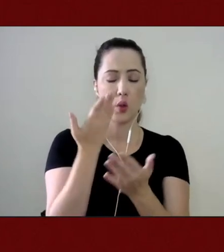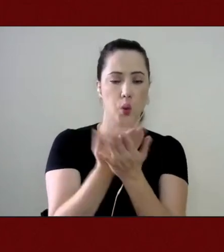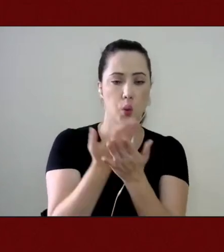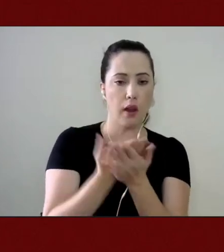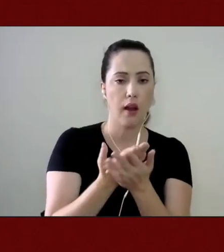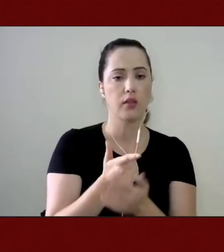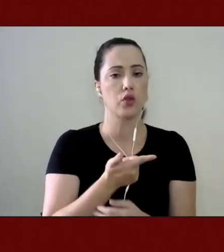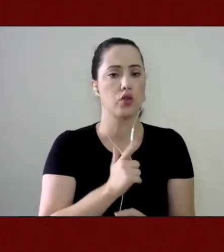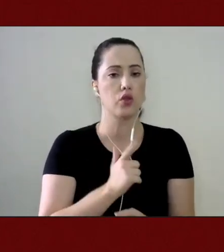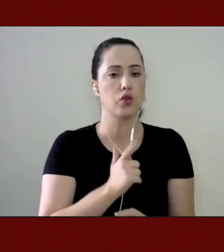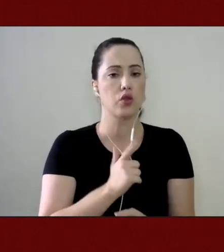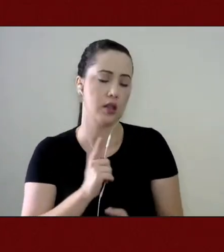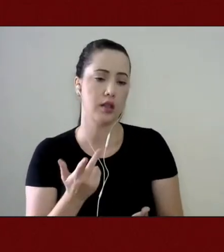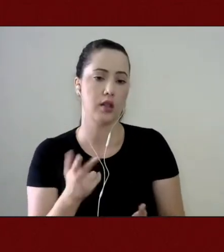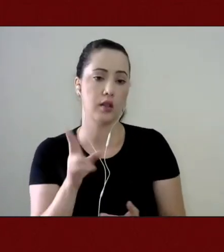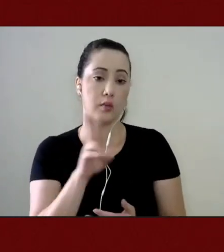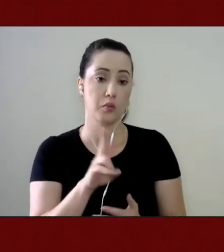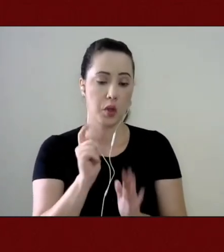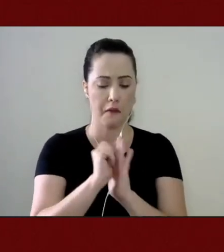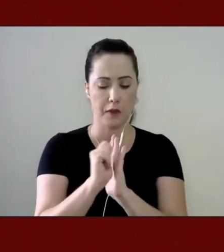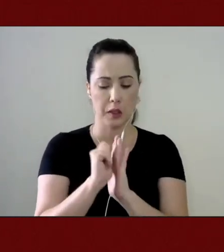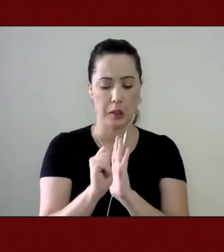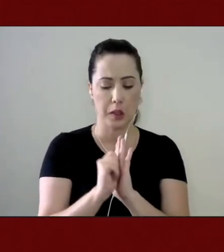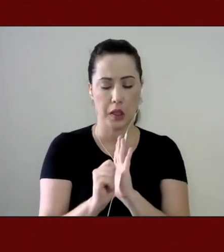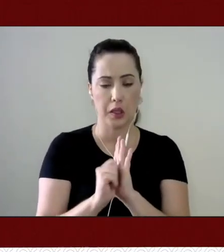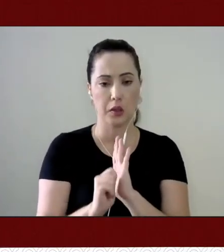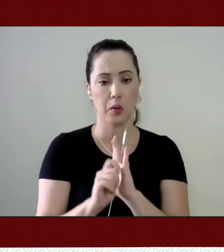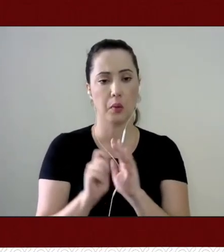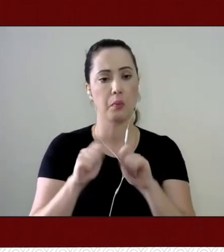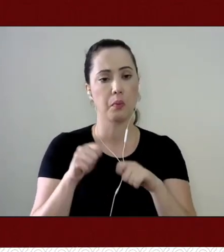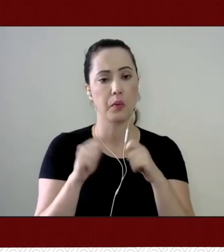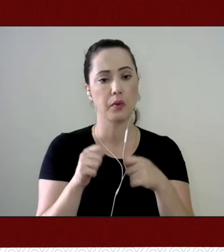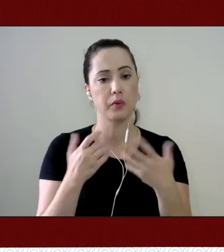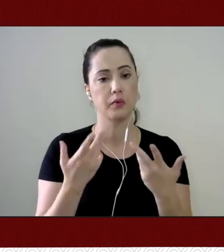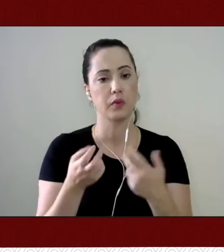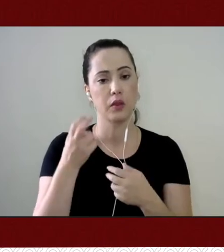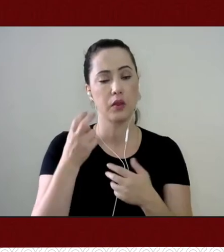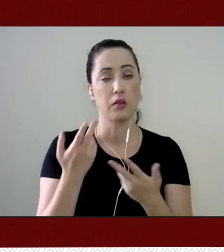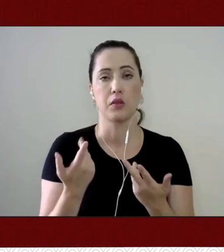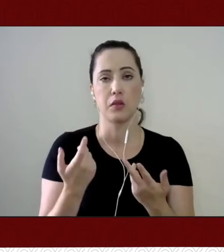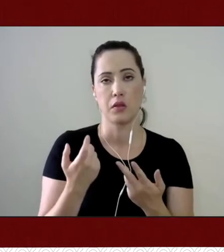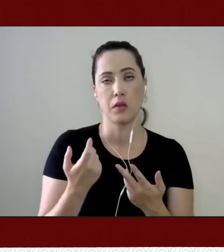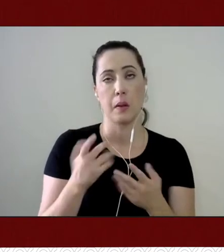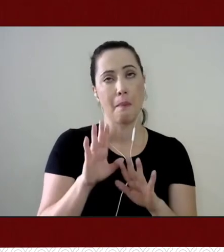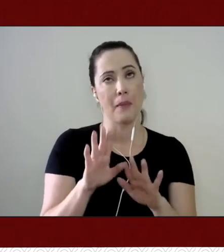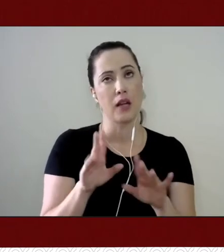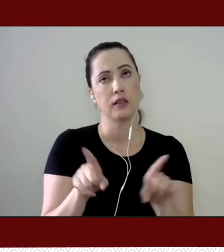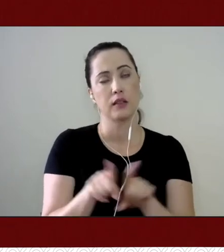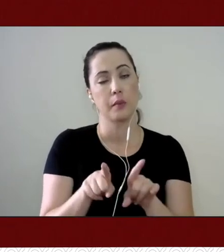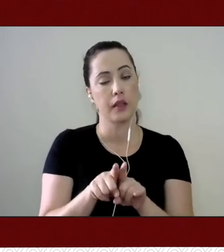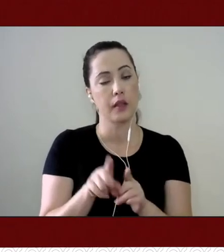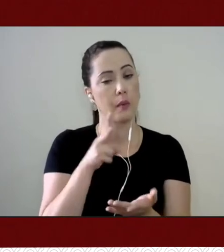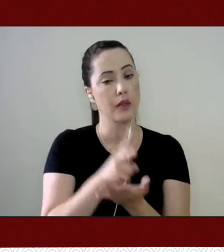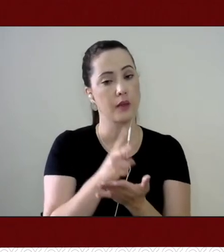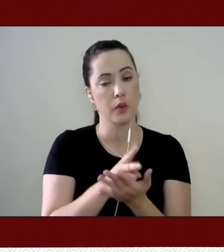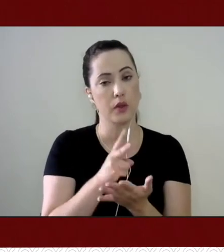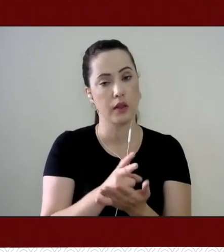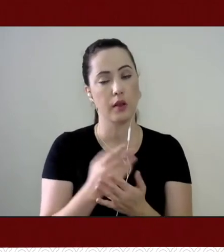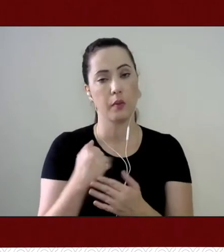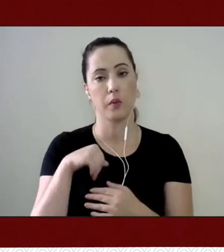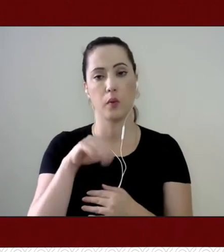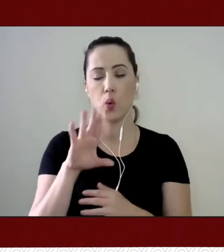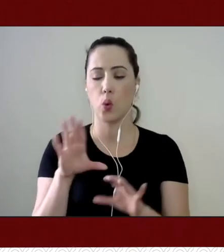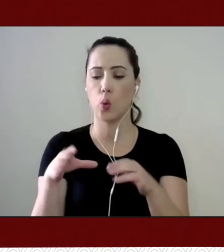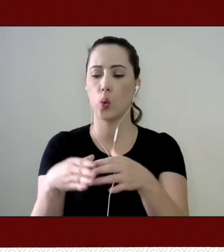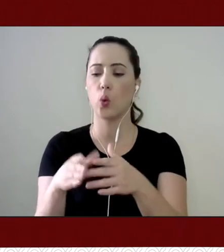praticavam, né, a palavra escrita como forma de expansão da consciência, mas, ao mesmo tempo, né, a massa operária